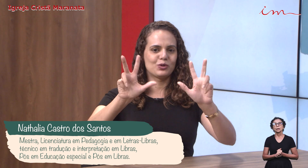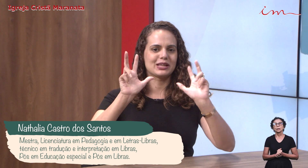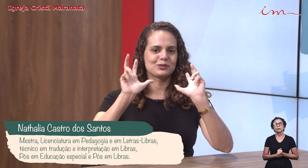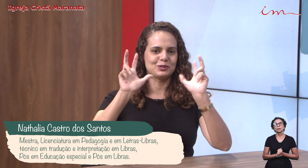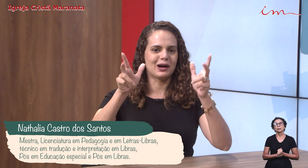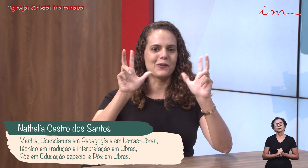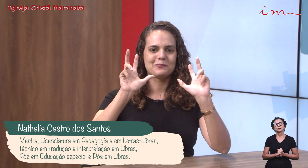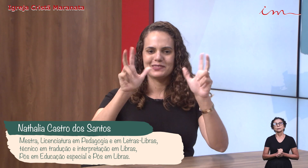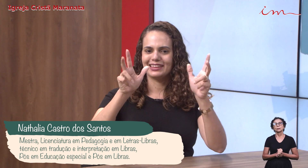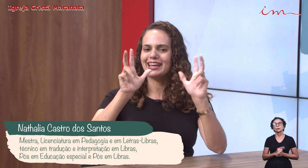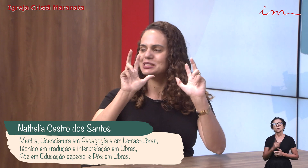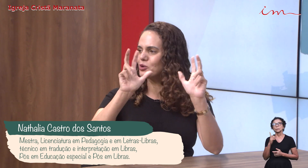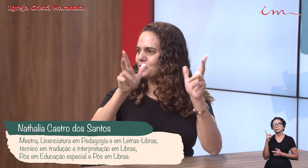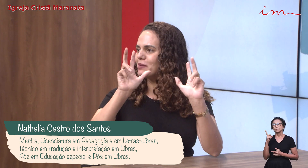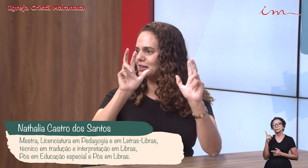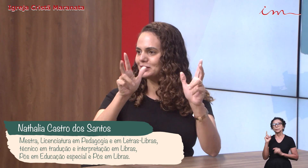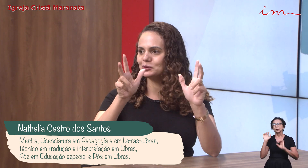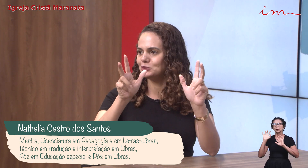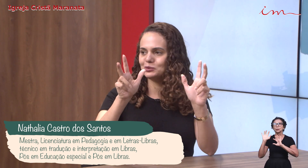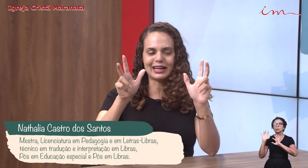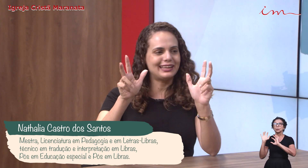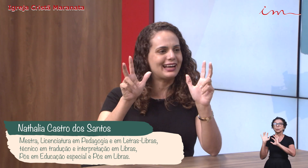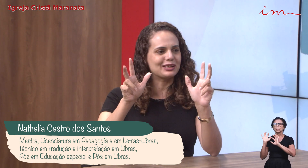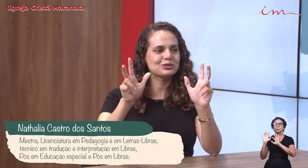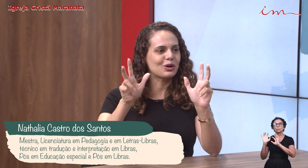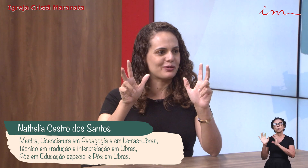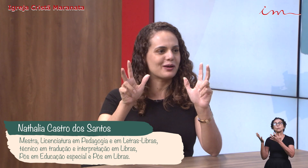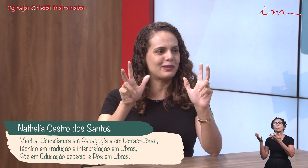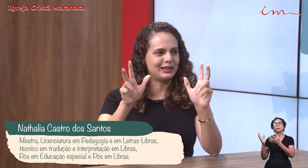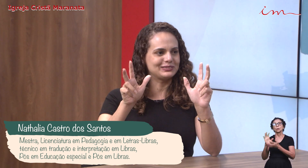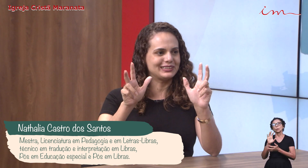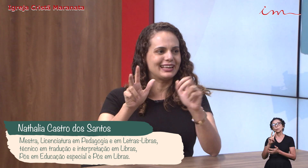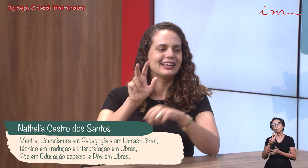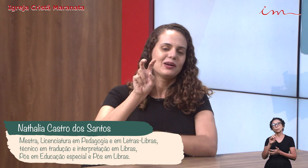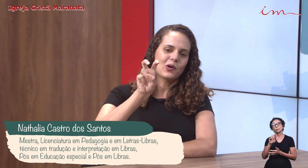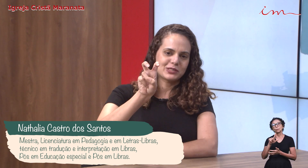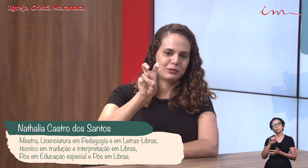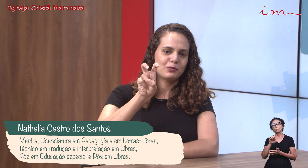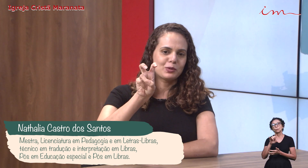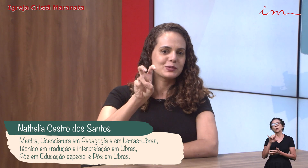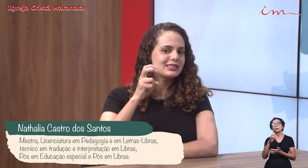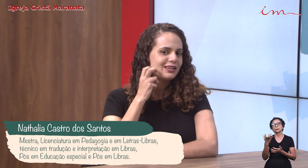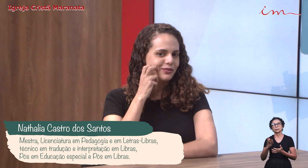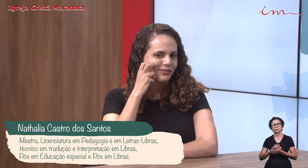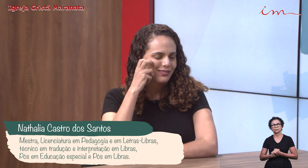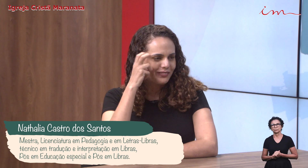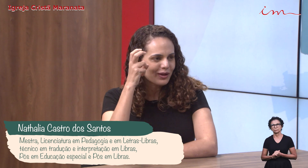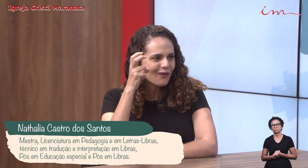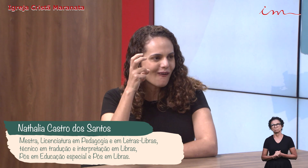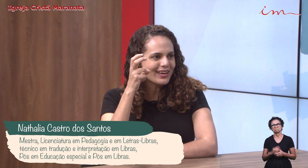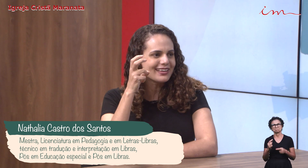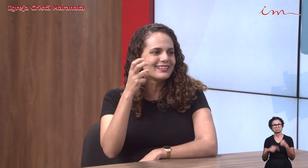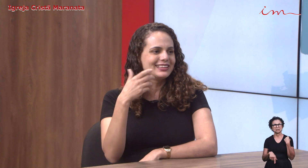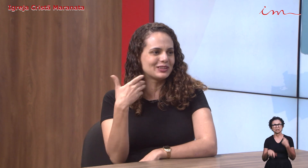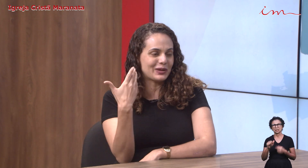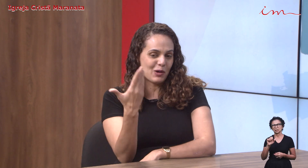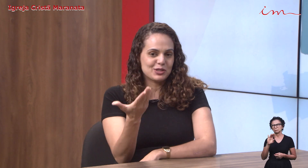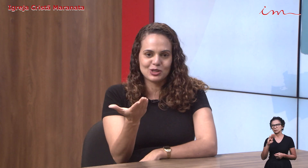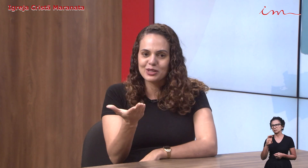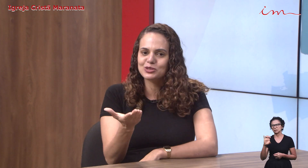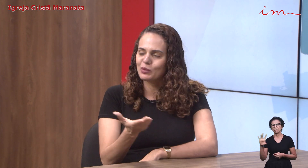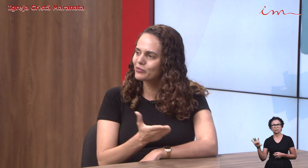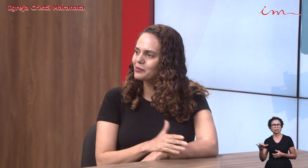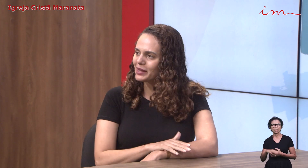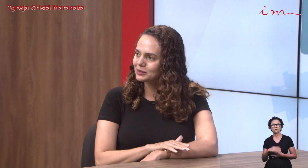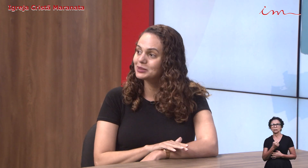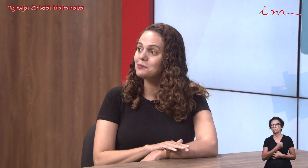essa configuração de mão, esse movimento. Então, não está ligado só ao alfabeto, né? Sim. Como, por exemplo, também o número 5, vergonha. Exatamente. Então, realmente